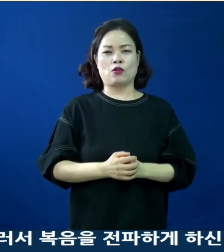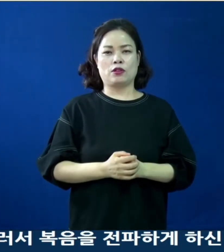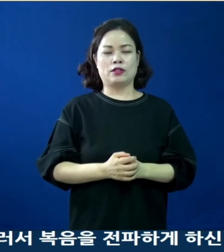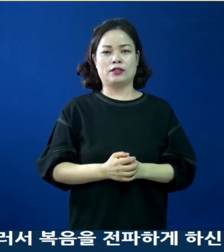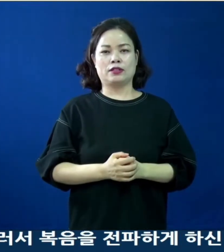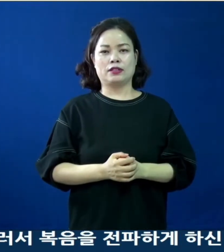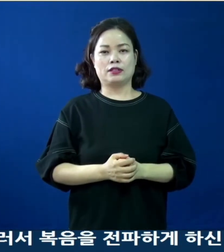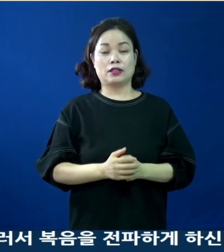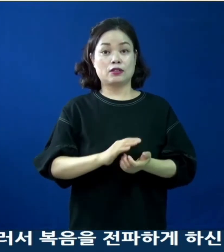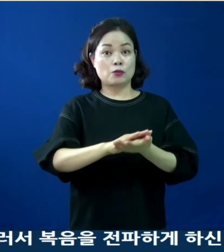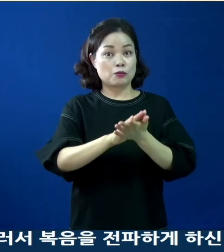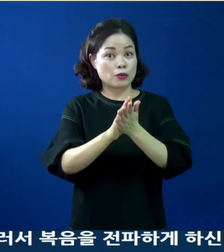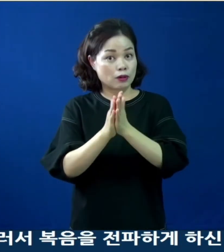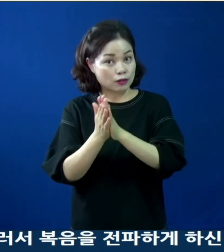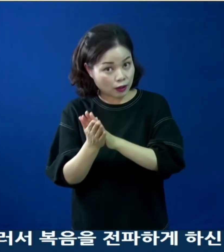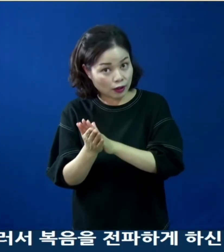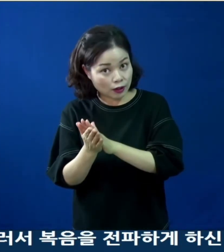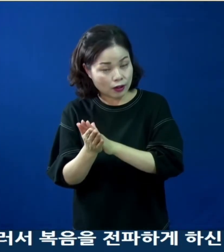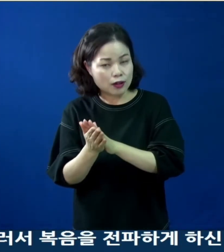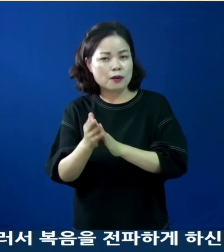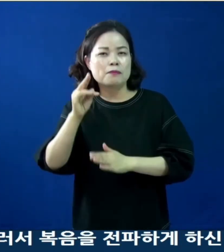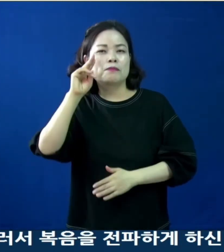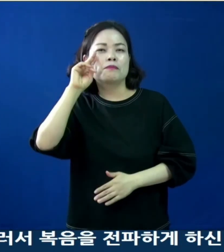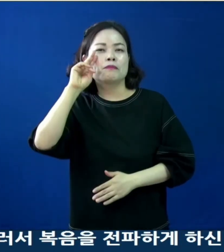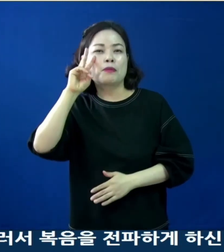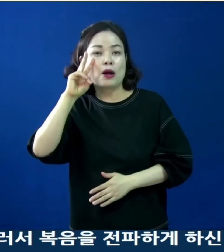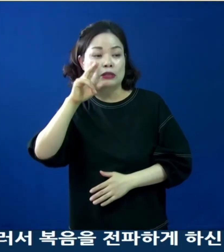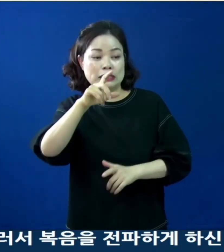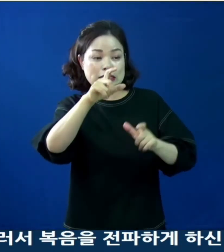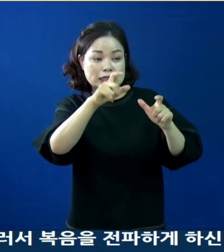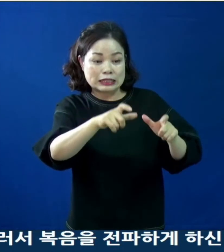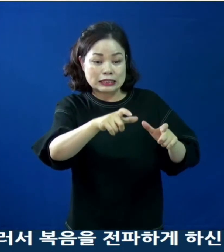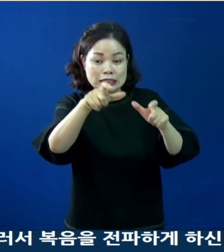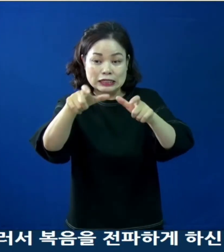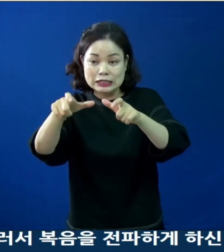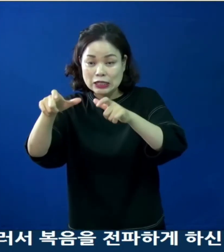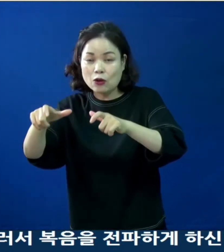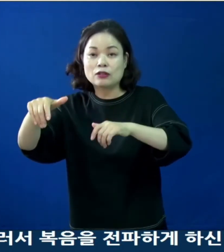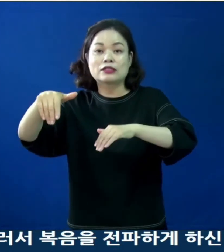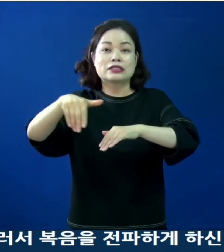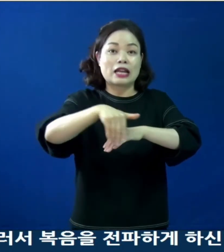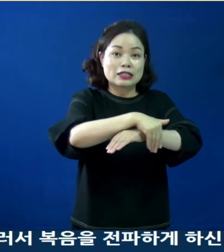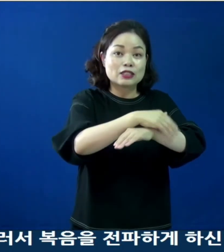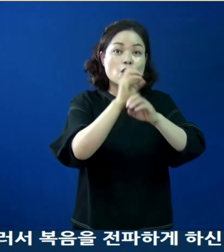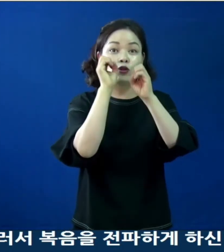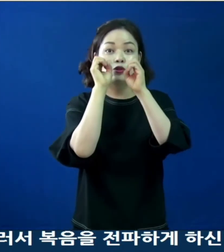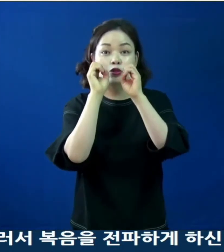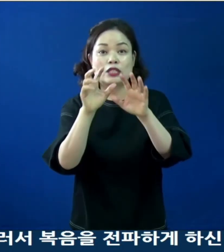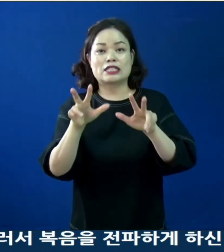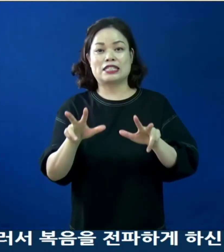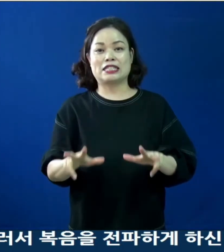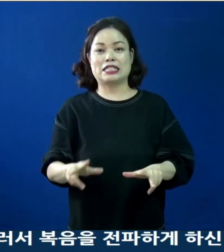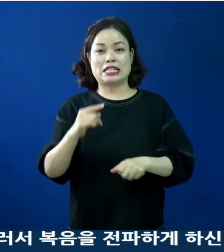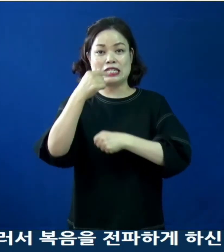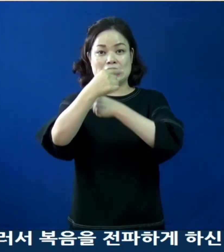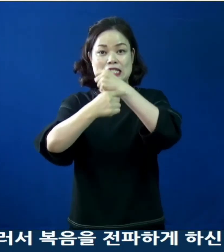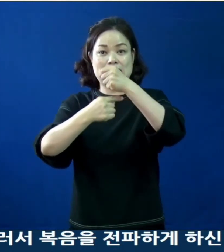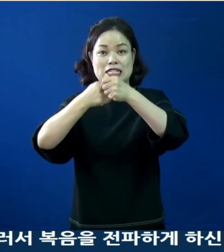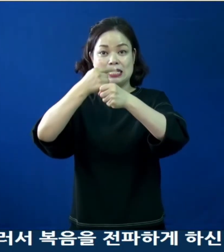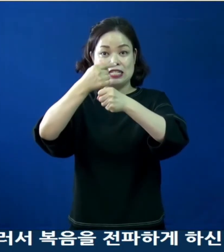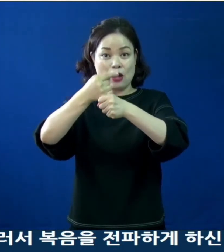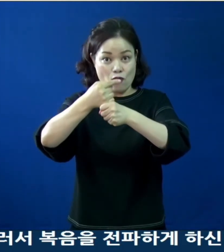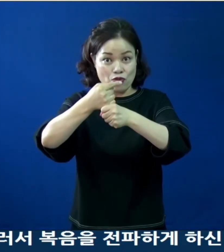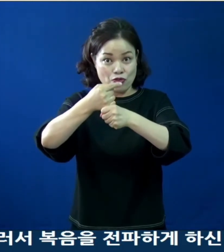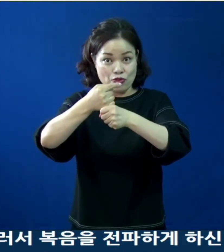이런 변화가 일어나는 거죠. 바울이 이 지역 저 지역을 돌아다니던 선교에서 이제 1년